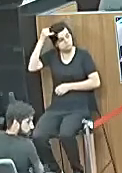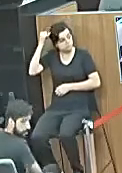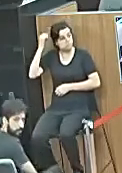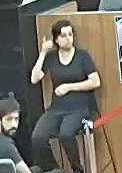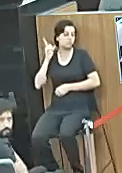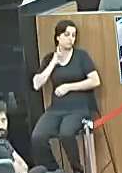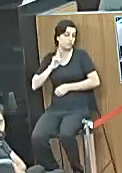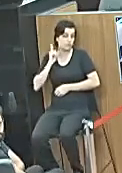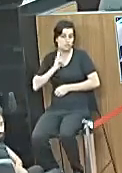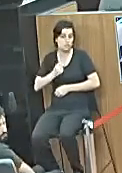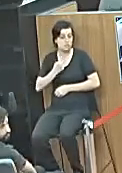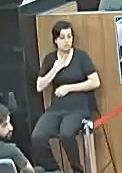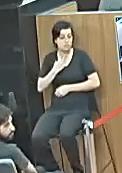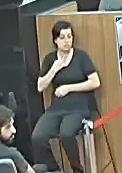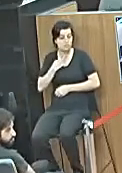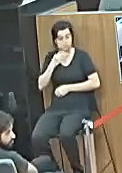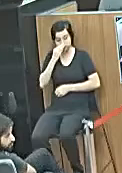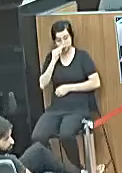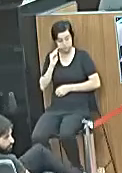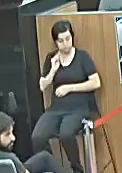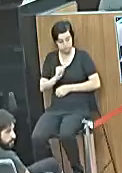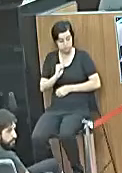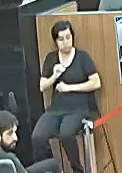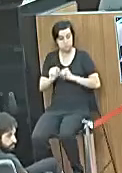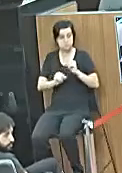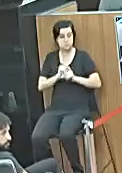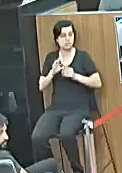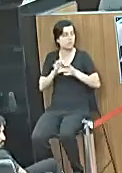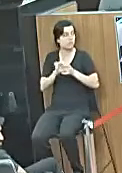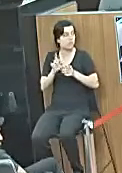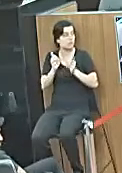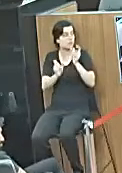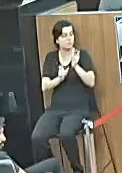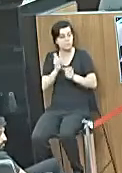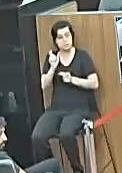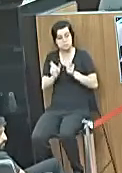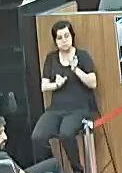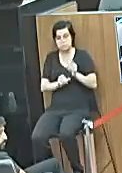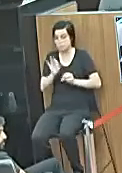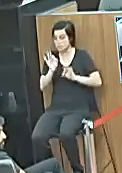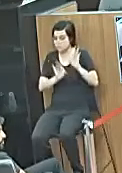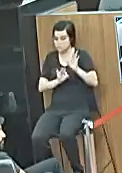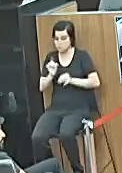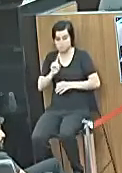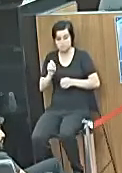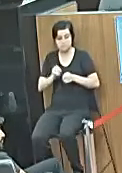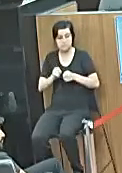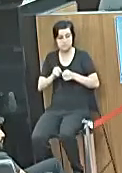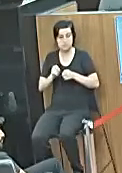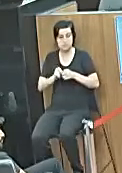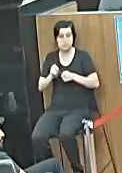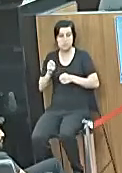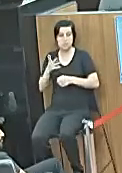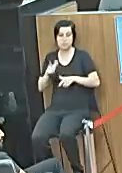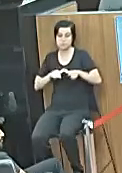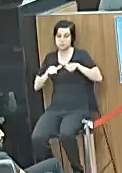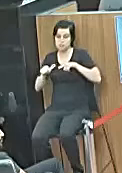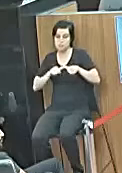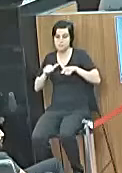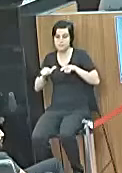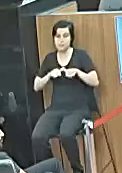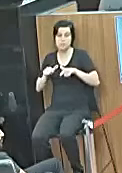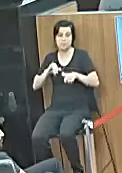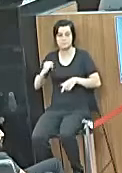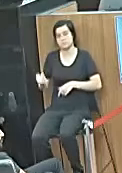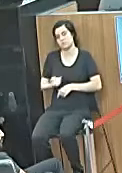se precaver izar ao permitir que pessoas terceirizadas e não preparadas essa função pública de extrema importância para a população